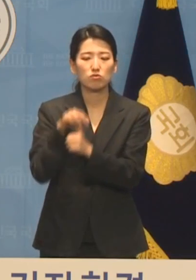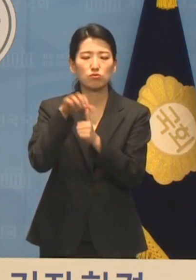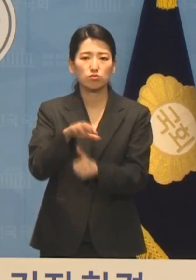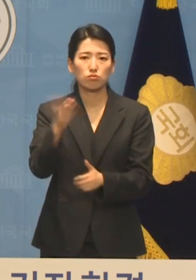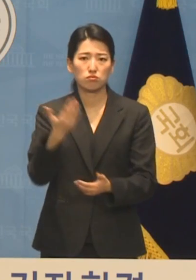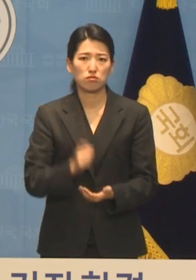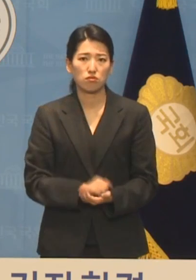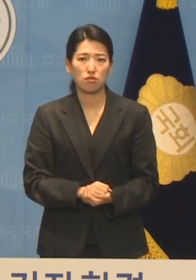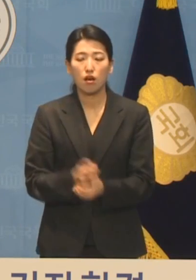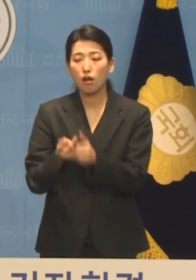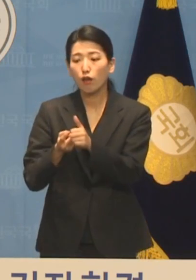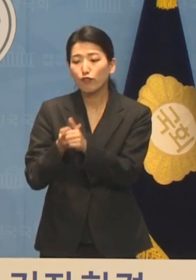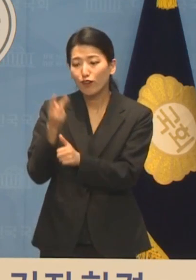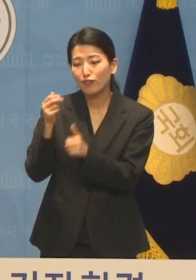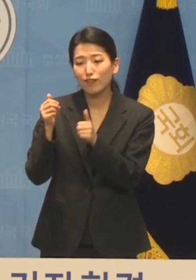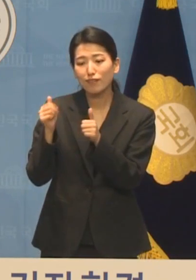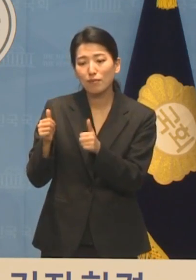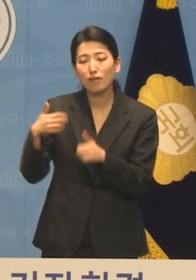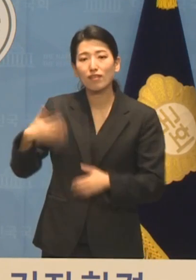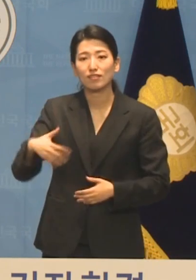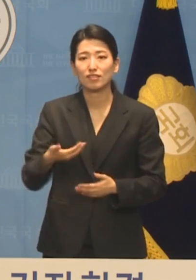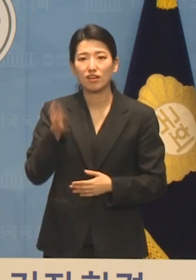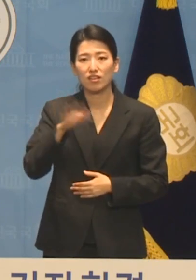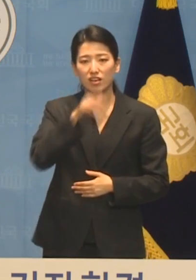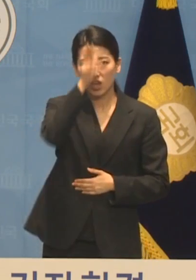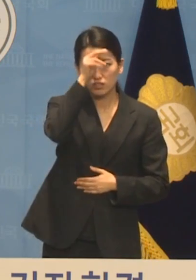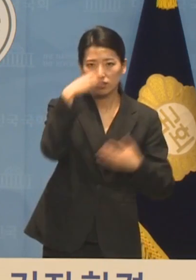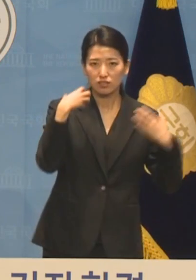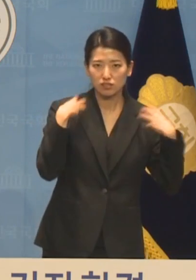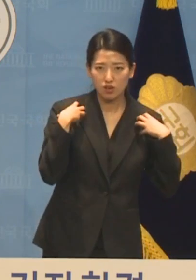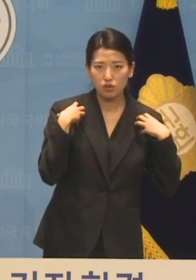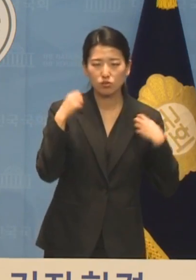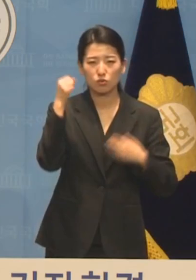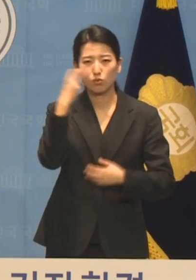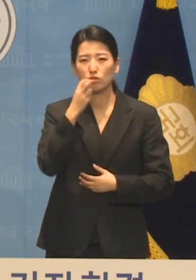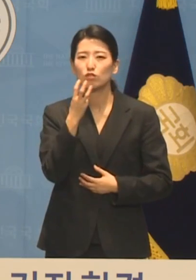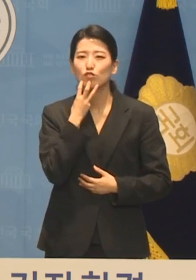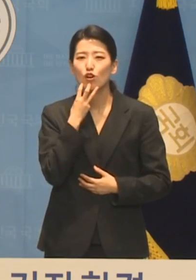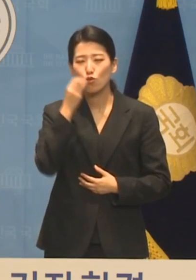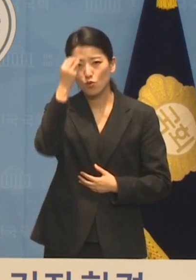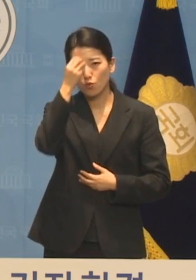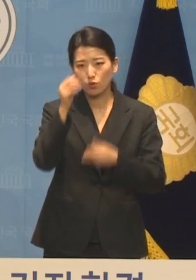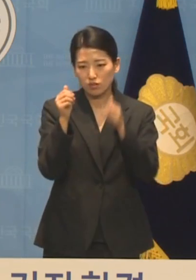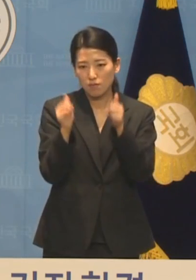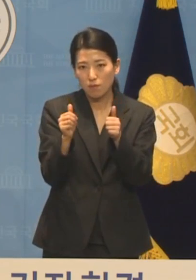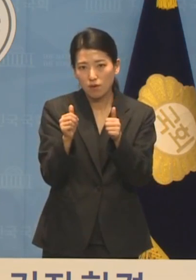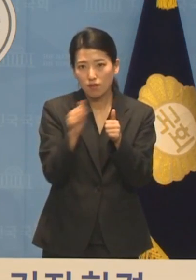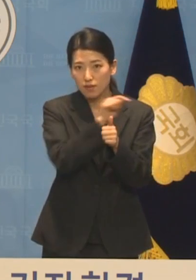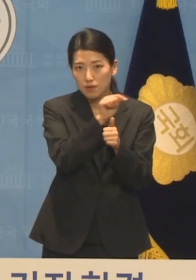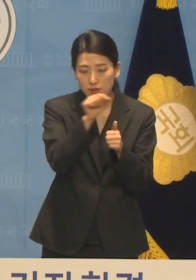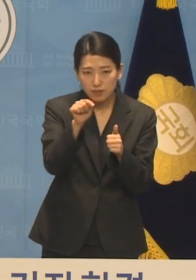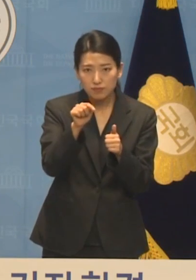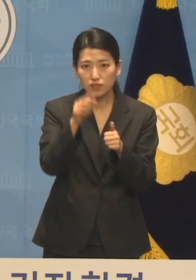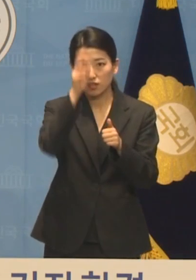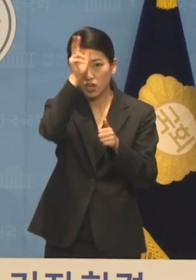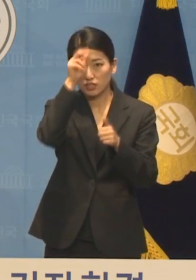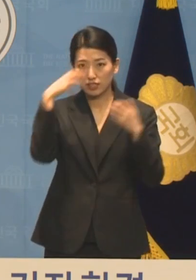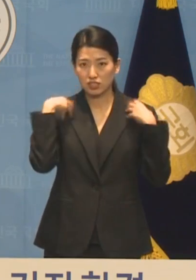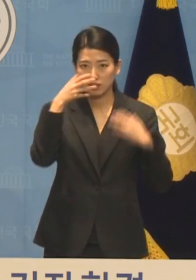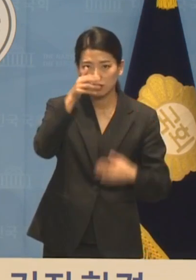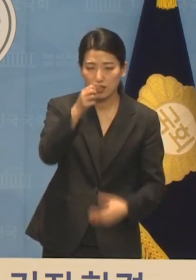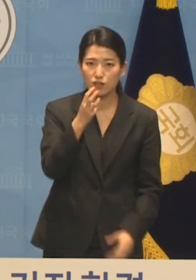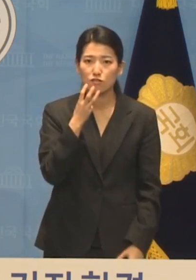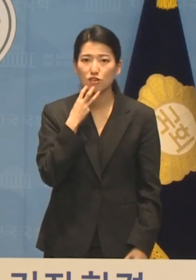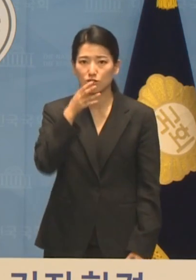되기 전에 경찰청 국가수사본부장, 서울고검장, 공수처장에게 현직 대통령, 경찰청장,